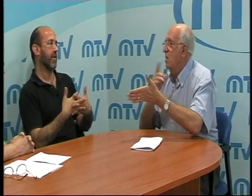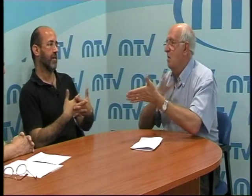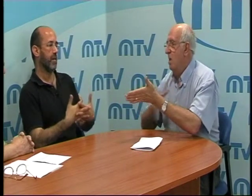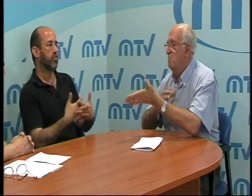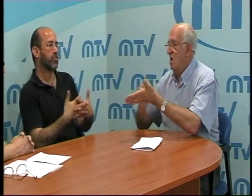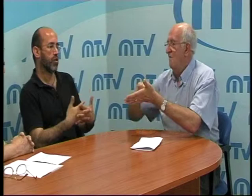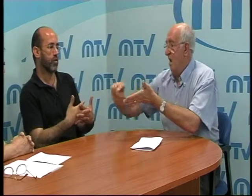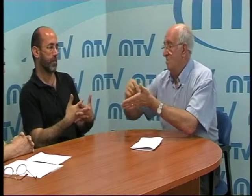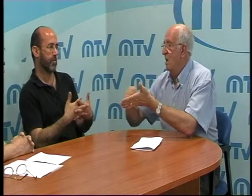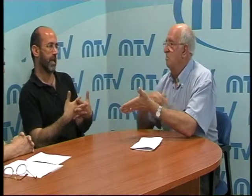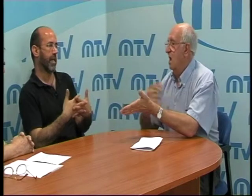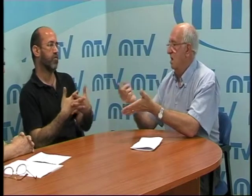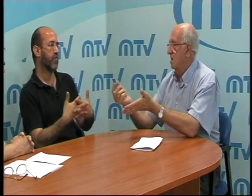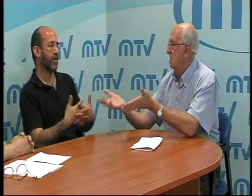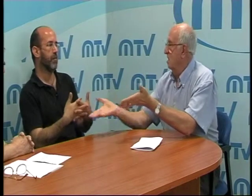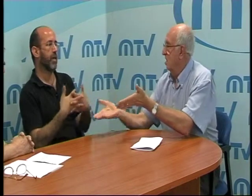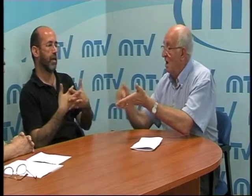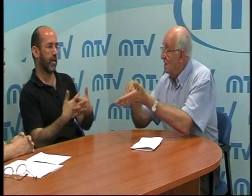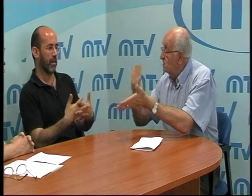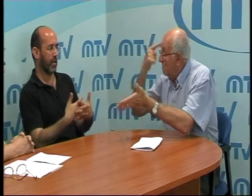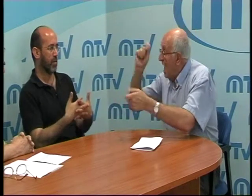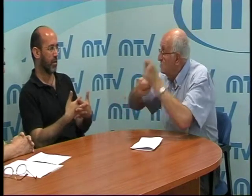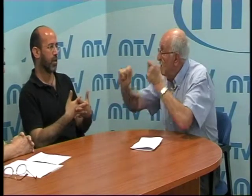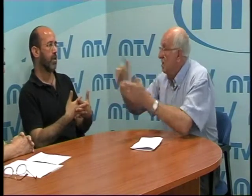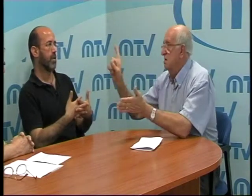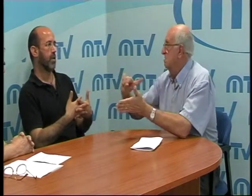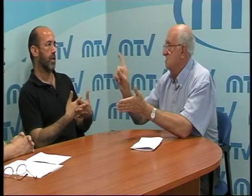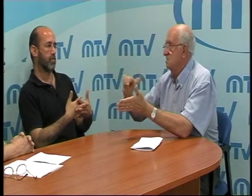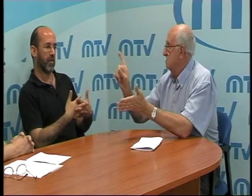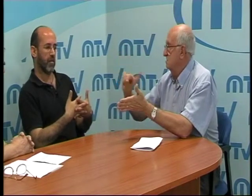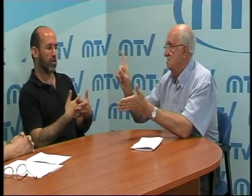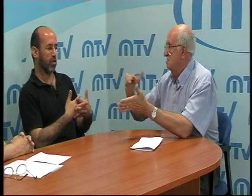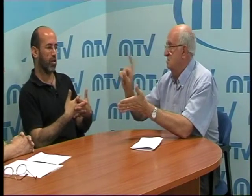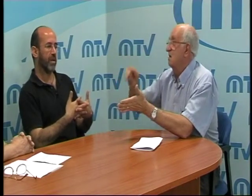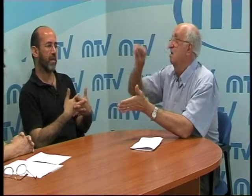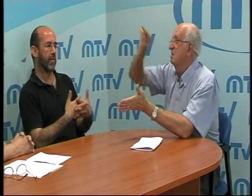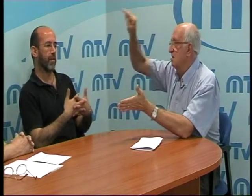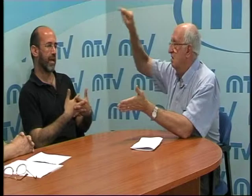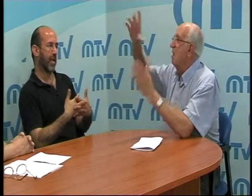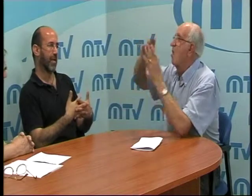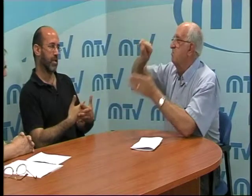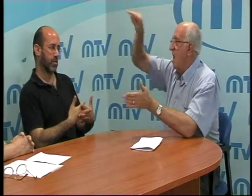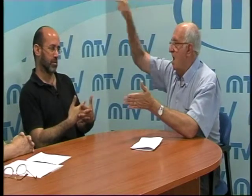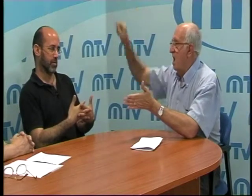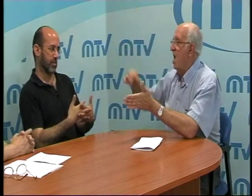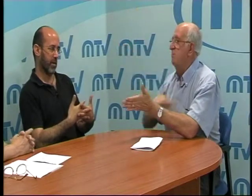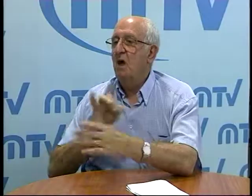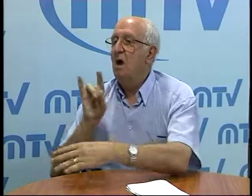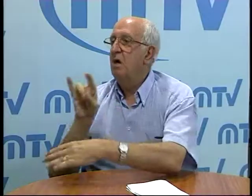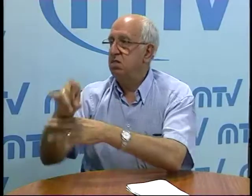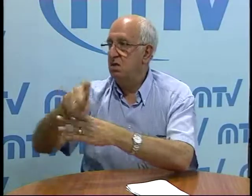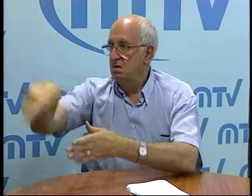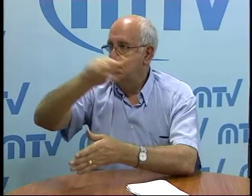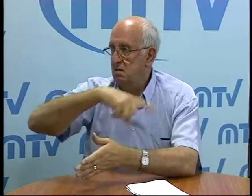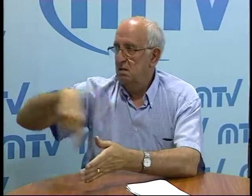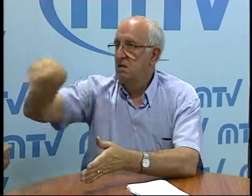que es discapacitado sordo para que tú firmes, que le des dinero. La Asociación de Sordos no participa para nada en eso. Es